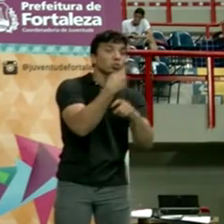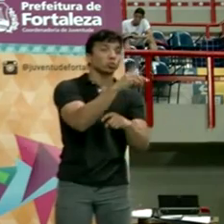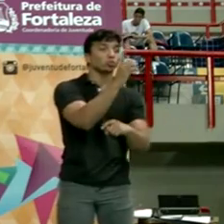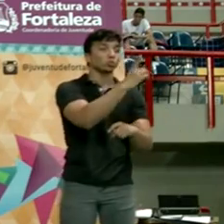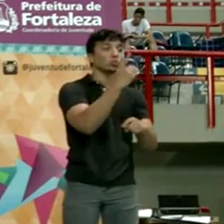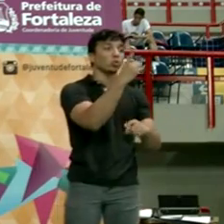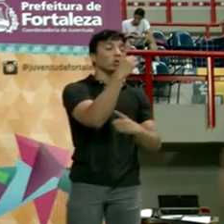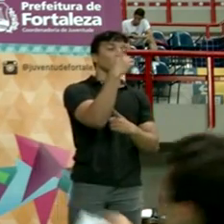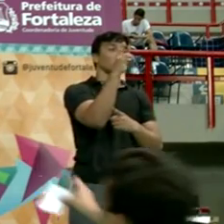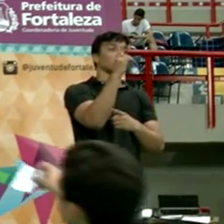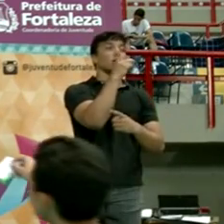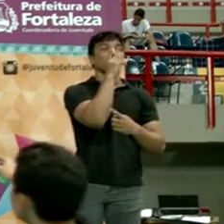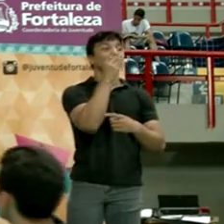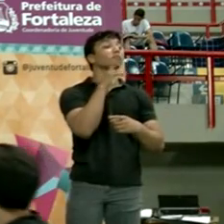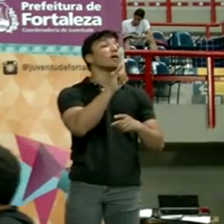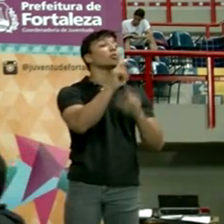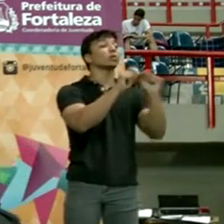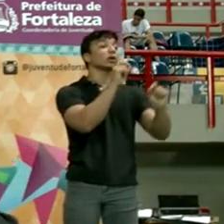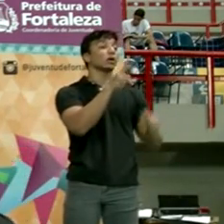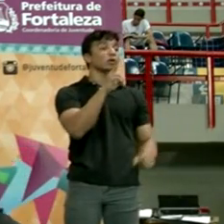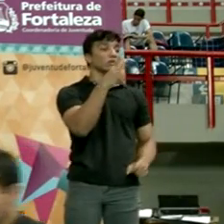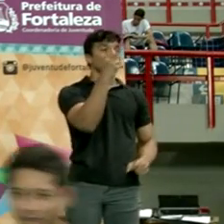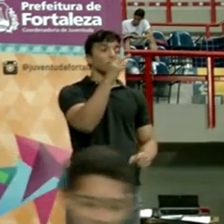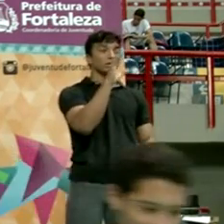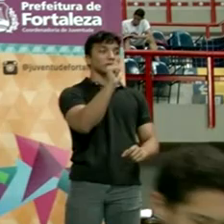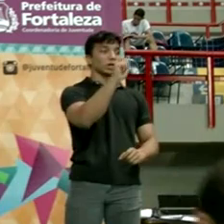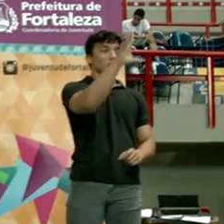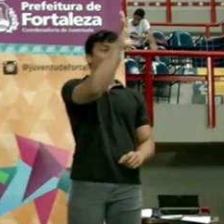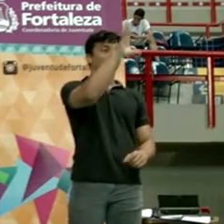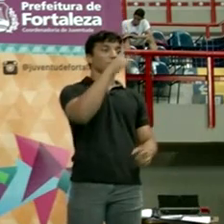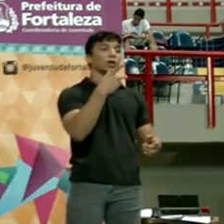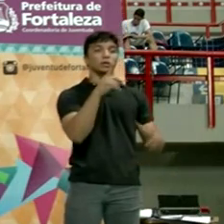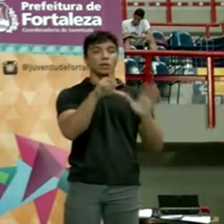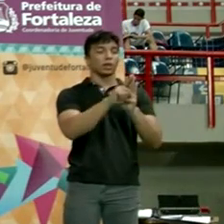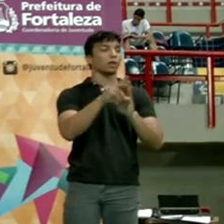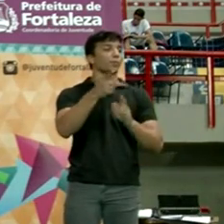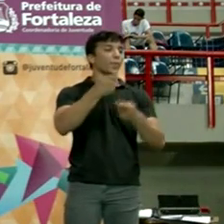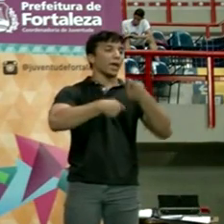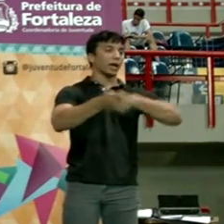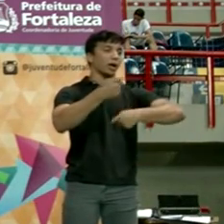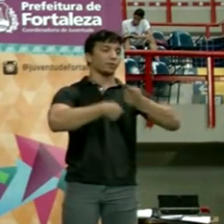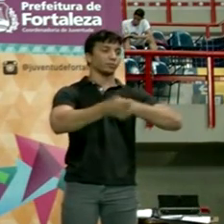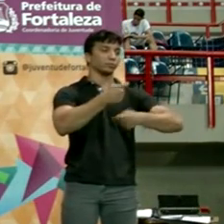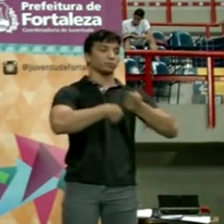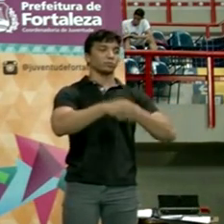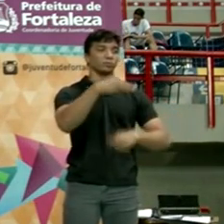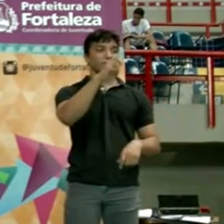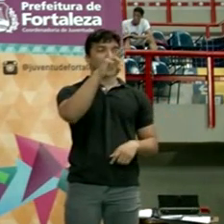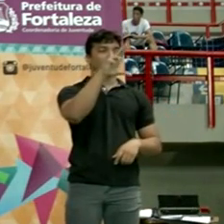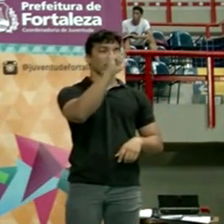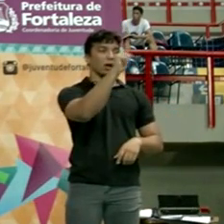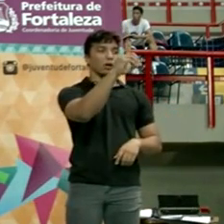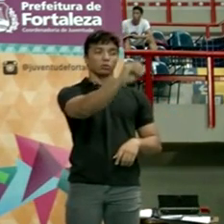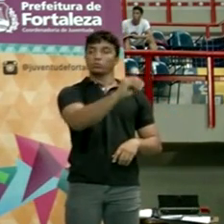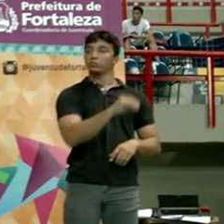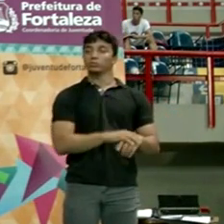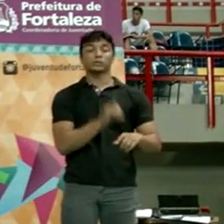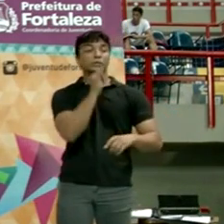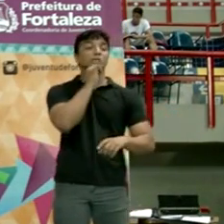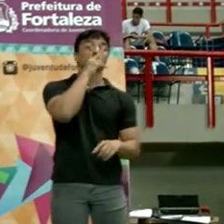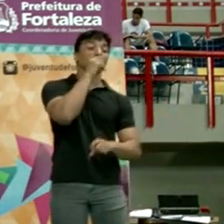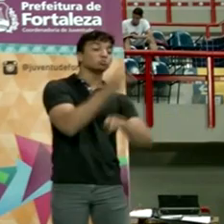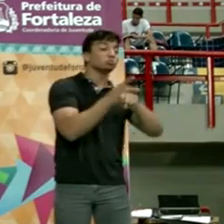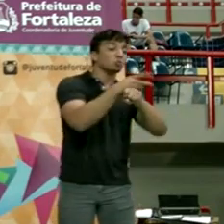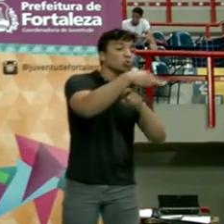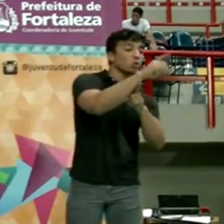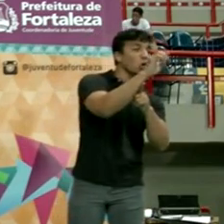qual é a tendência? Ele vai se tornar mais caro. É a lei de mercado, né, pessoal? É a lei de mercado. Então, se o dólar é